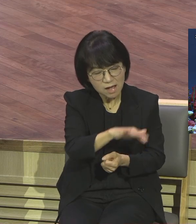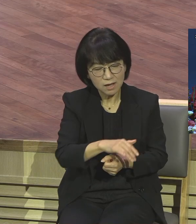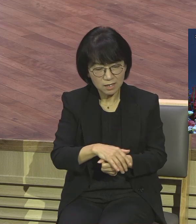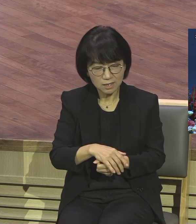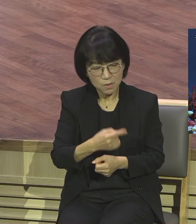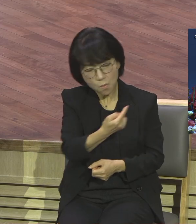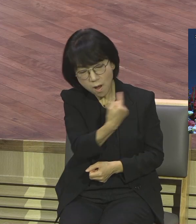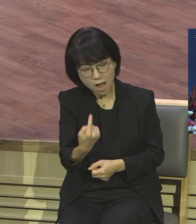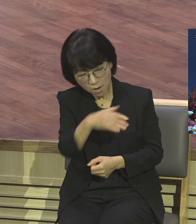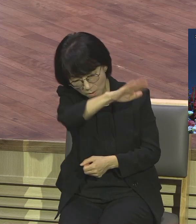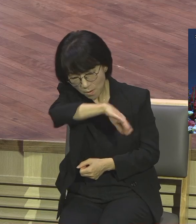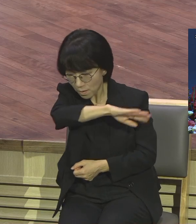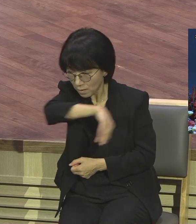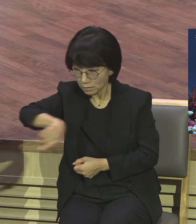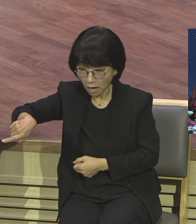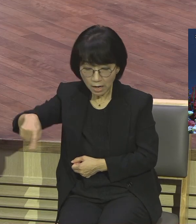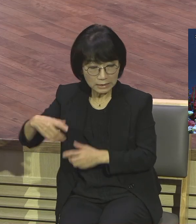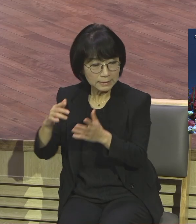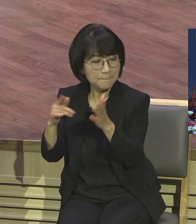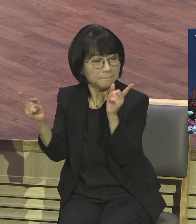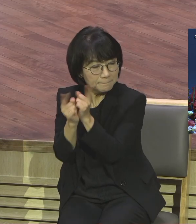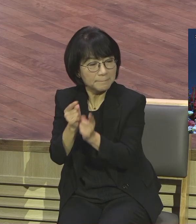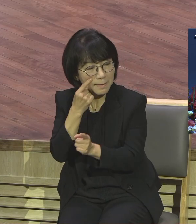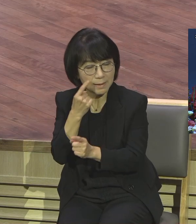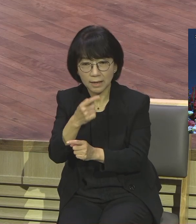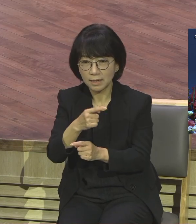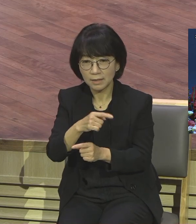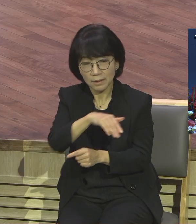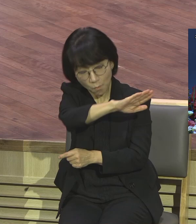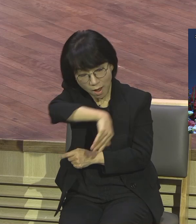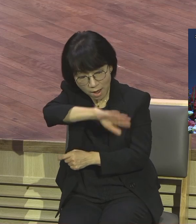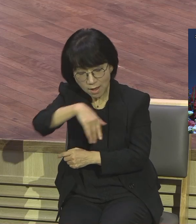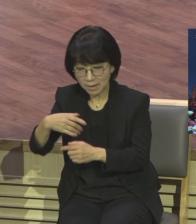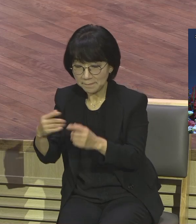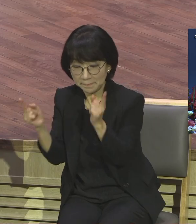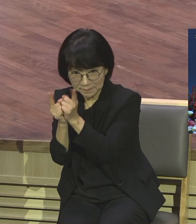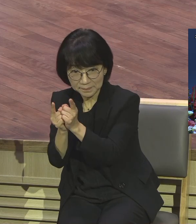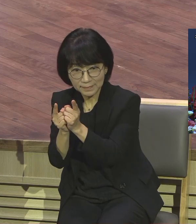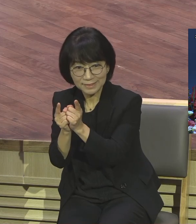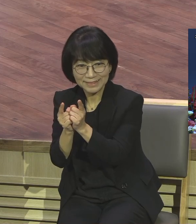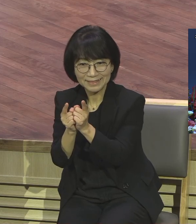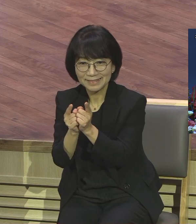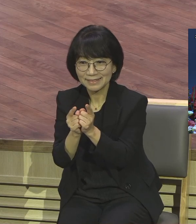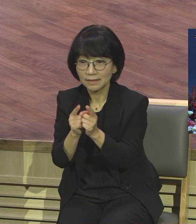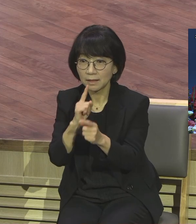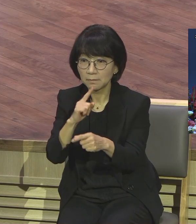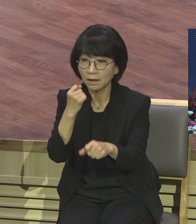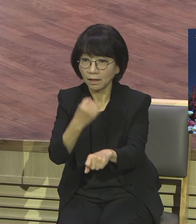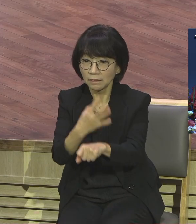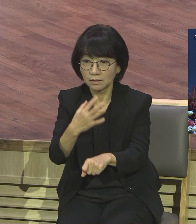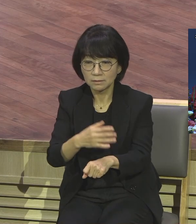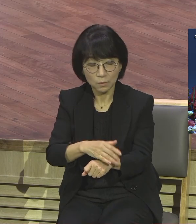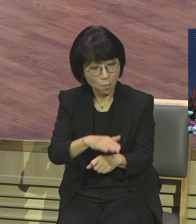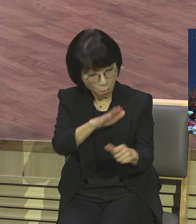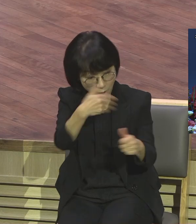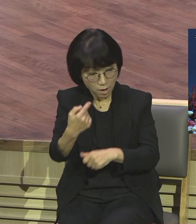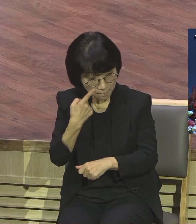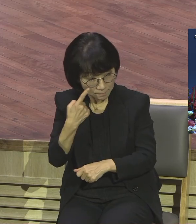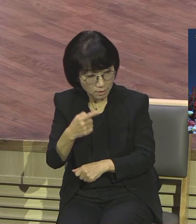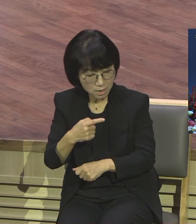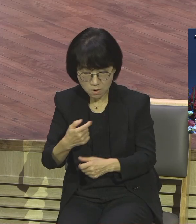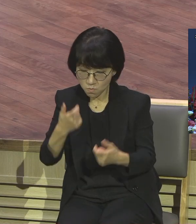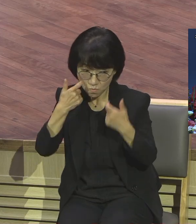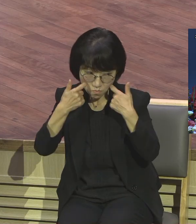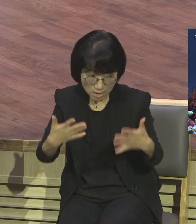와서 봐라. 와서 한번 만나봐라. 와서 보라. 딱 한마디에서 와서 보라. 확신에